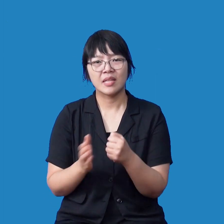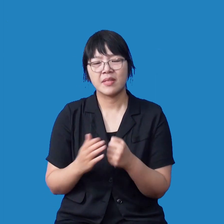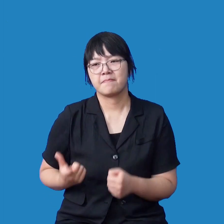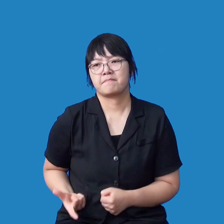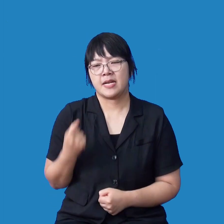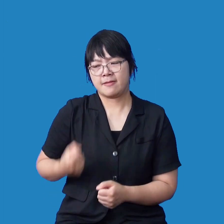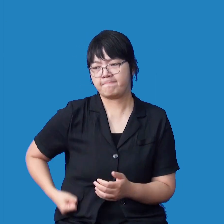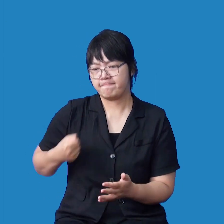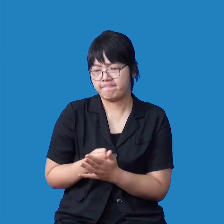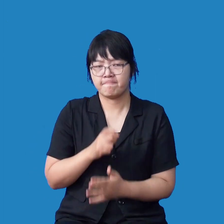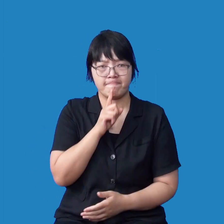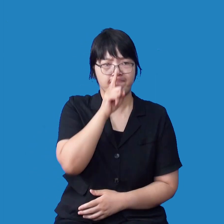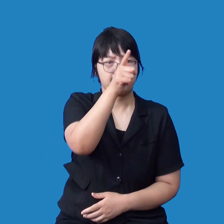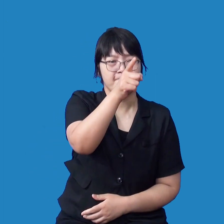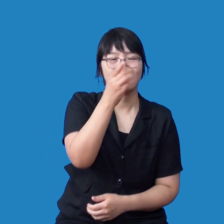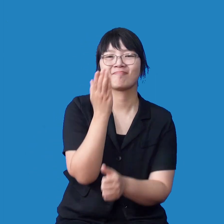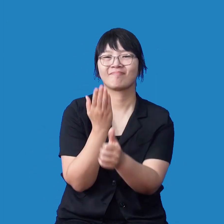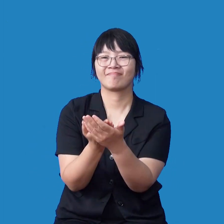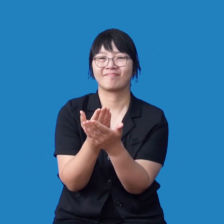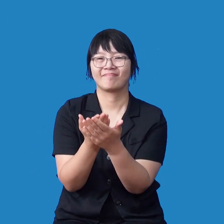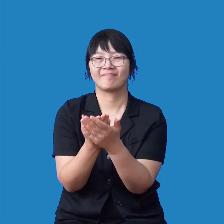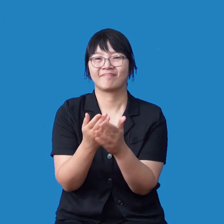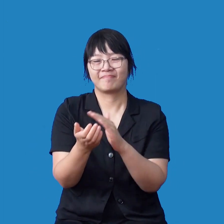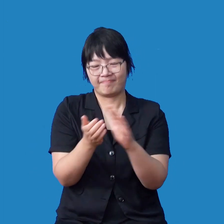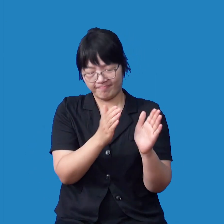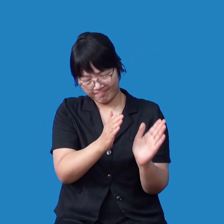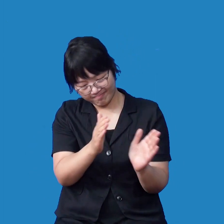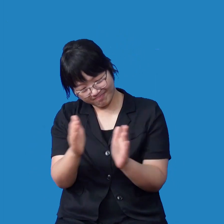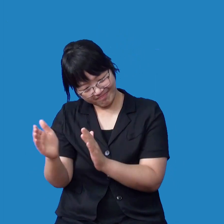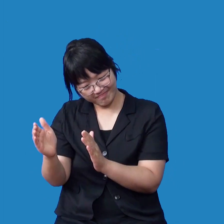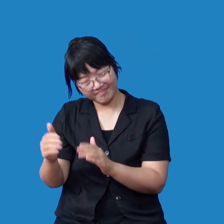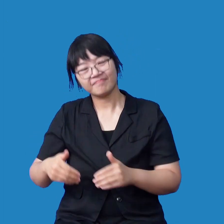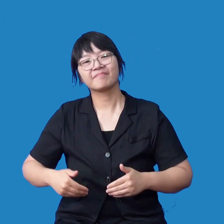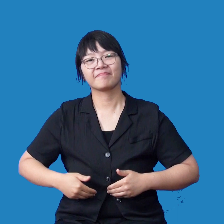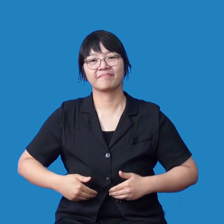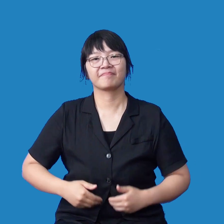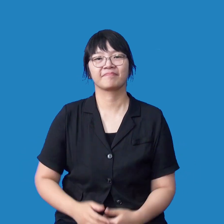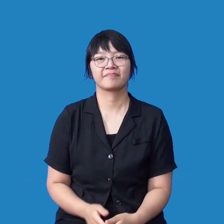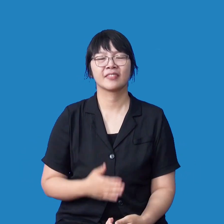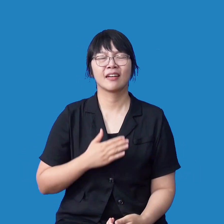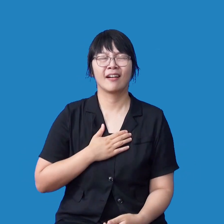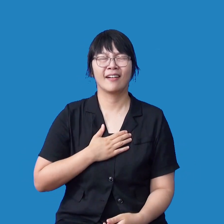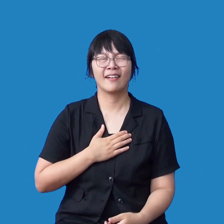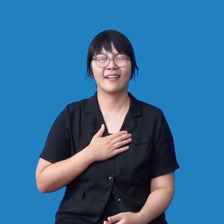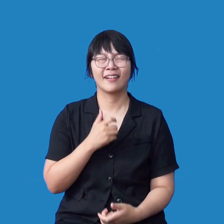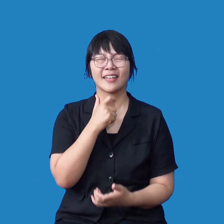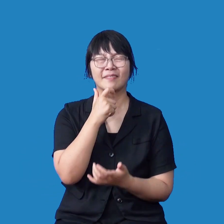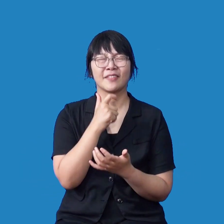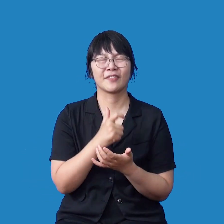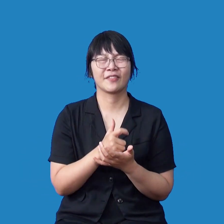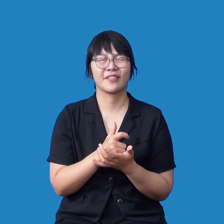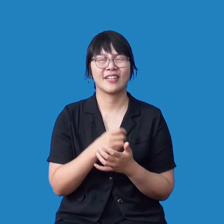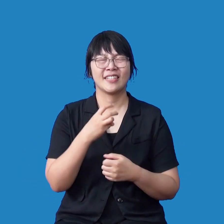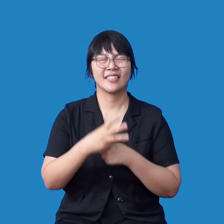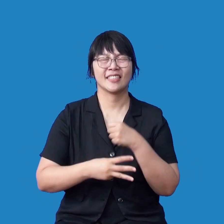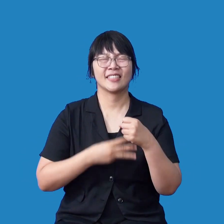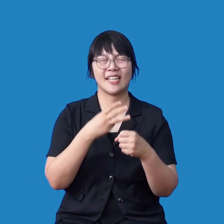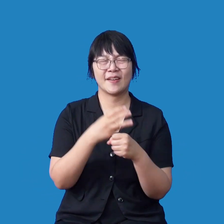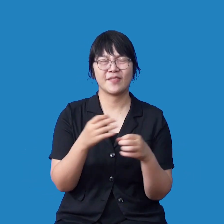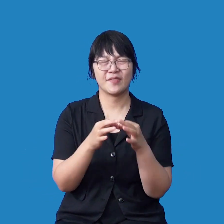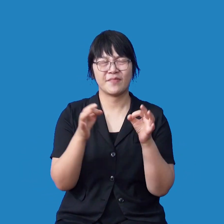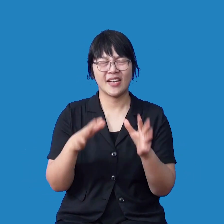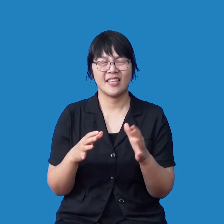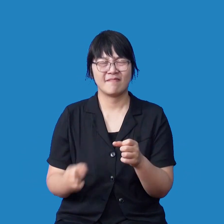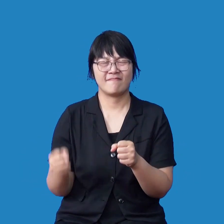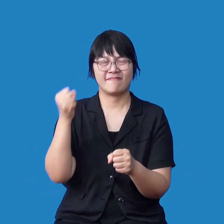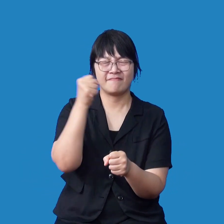빨리 신청하시고 빨리 준비하셔야 합니다. 저는 벅찬 기대가 있습니다. 3년 만에 다시 열리는 이